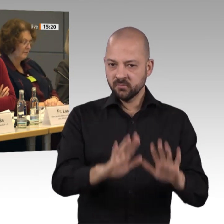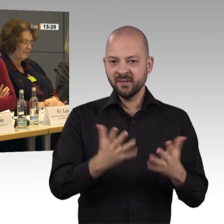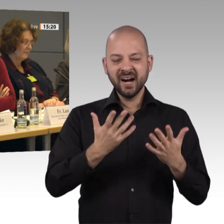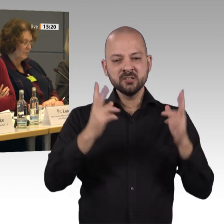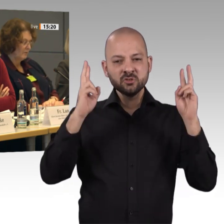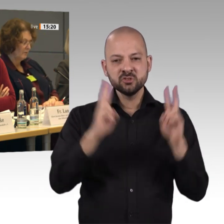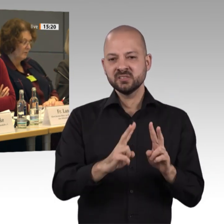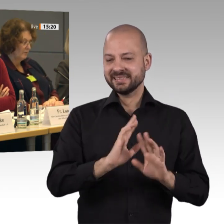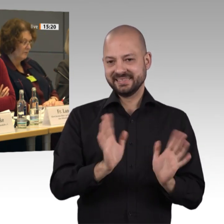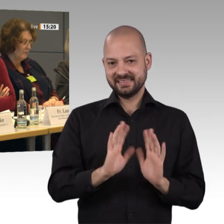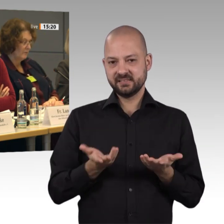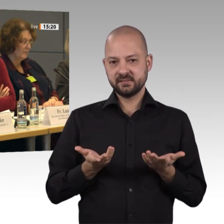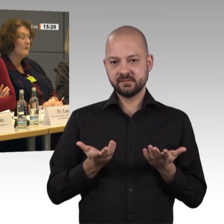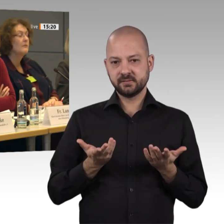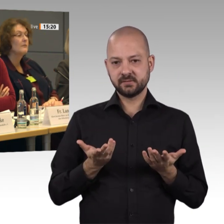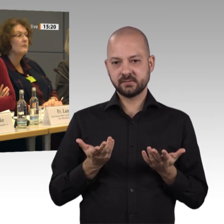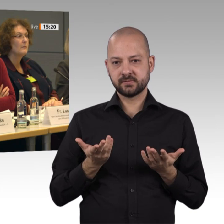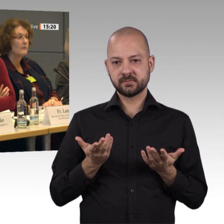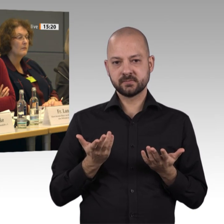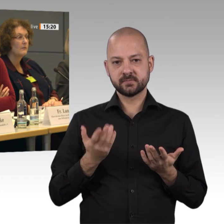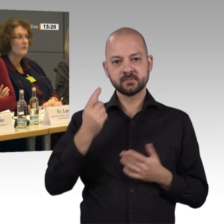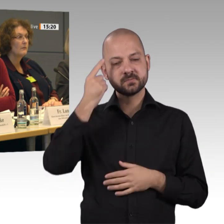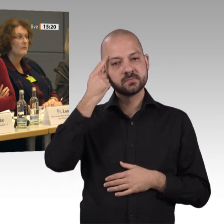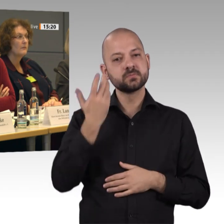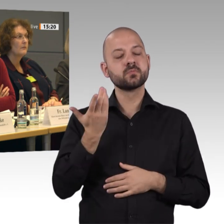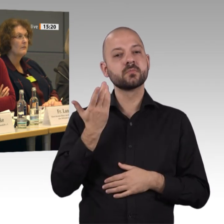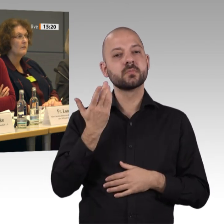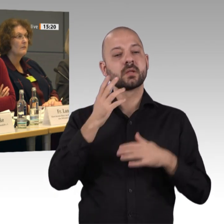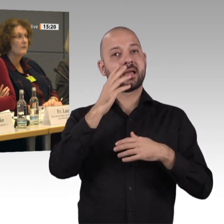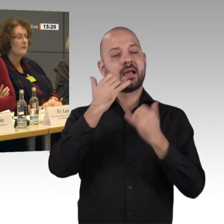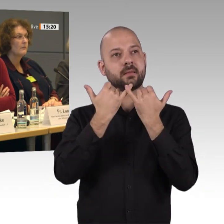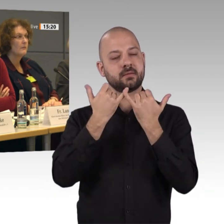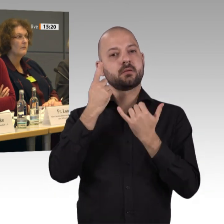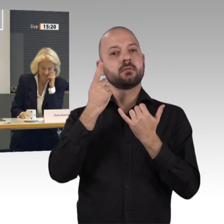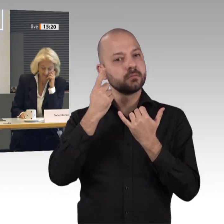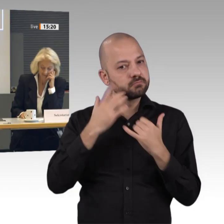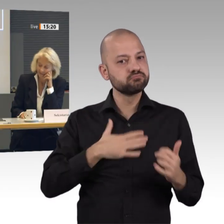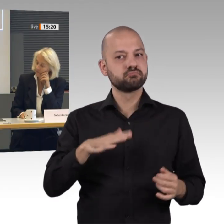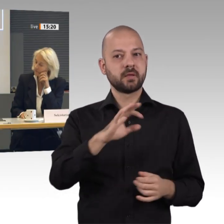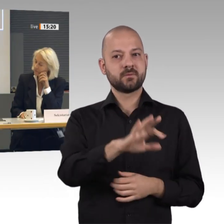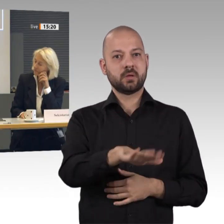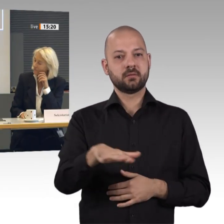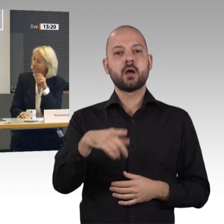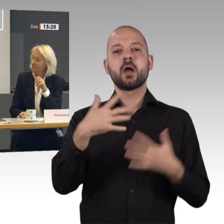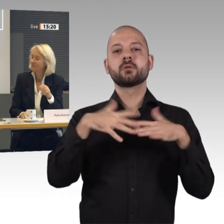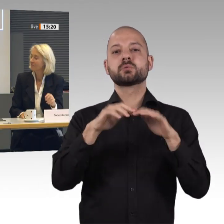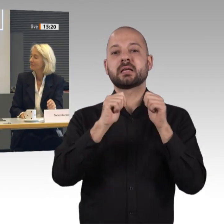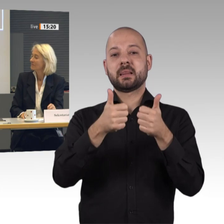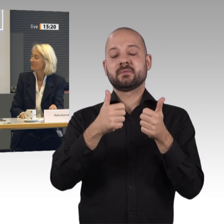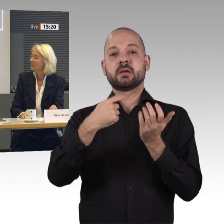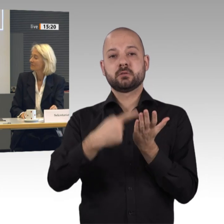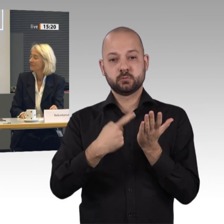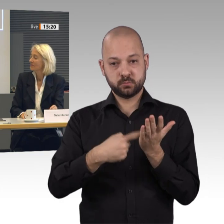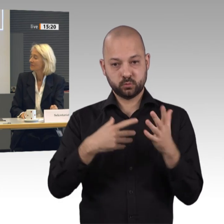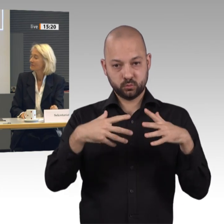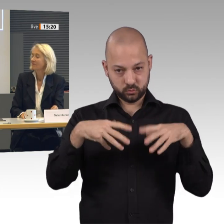Eingliederungshilfe weiter und weiter aufgehoben wird. Die Frage ist eigentlich, wie ist der schrittweise Plan? Dankeschön, Frau Welke. Der